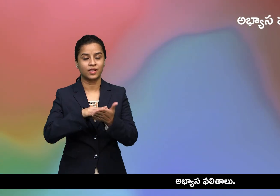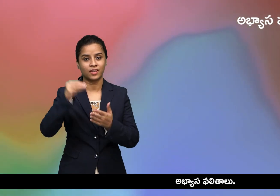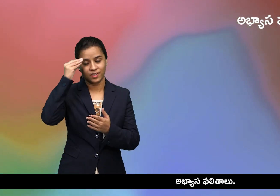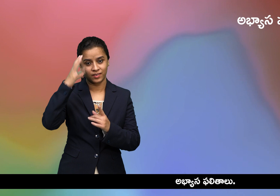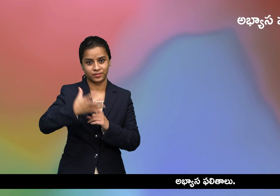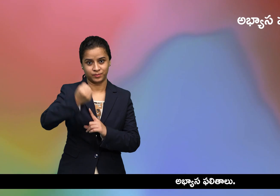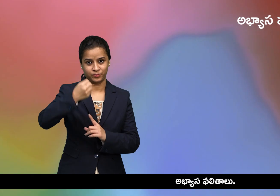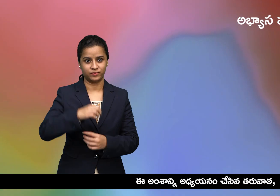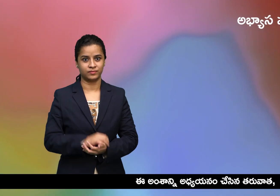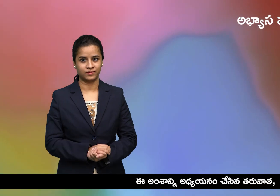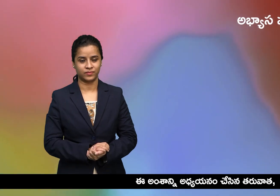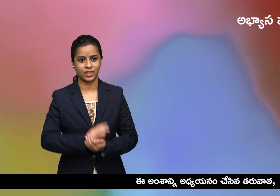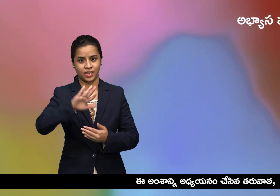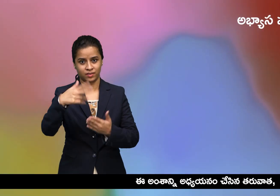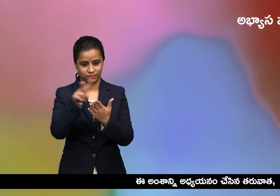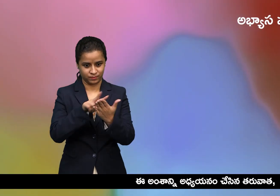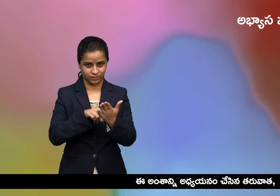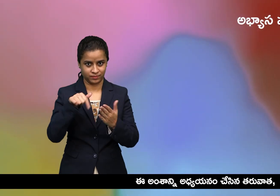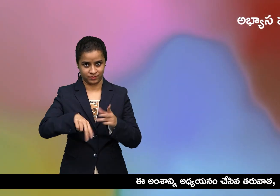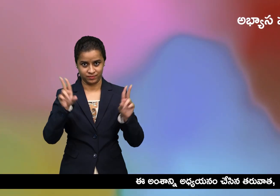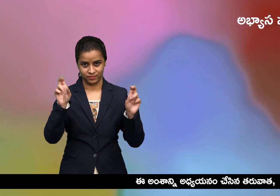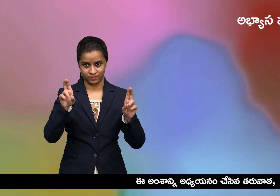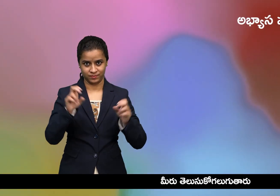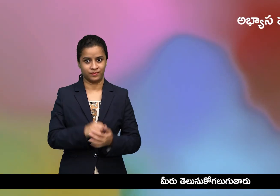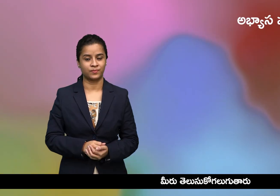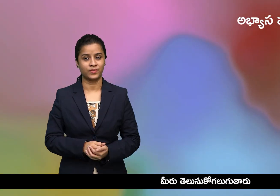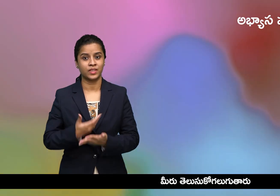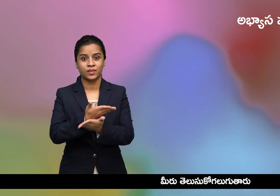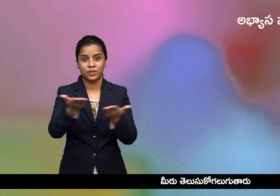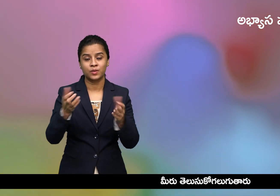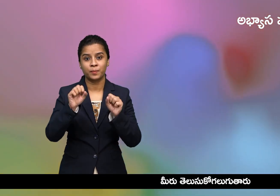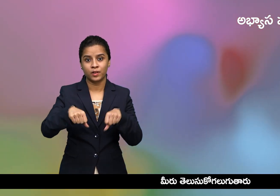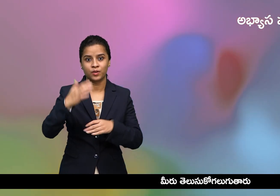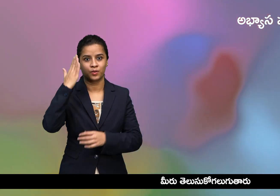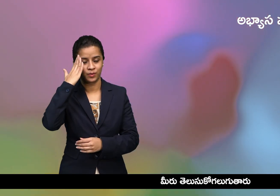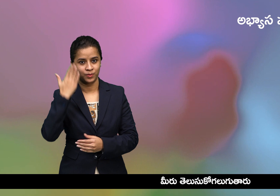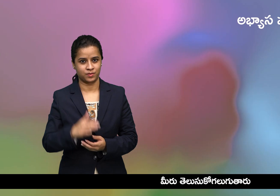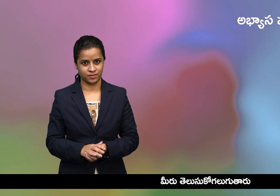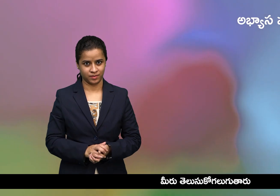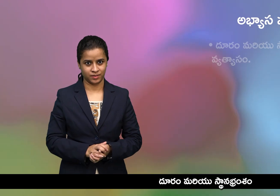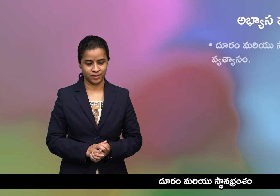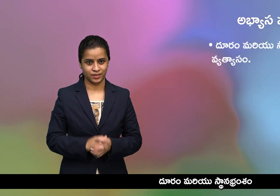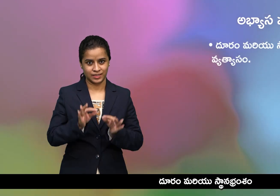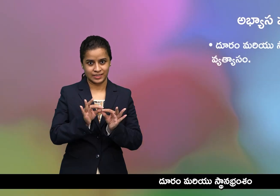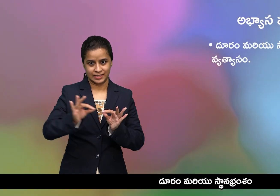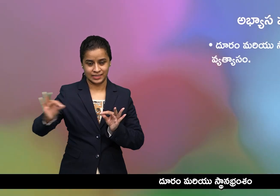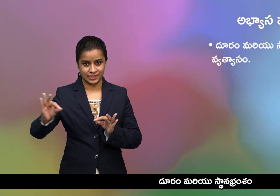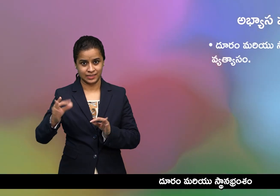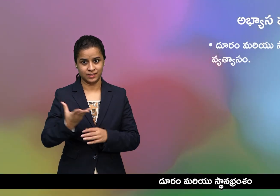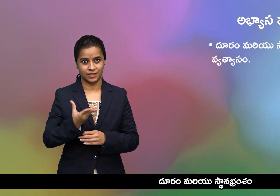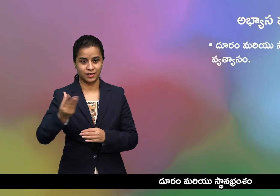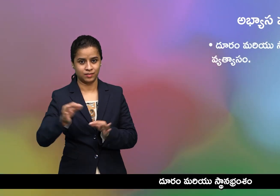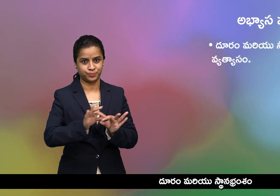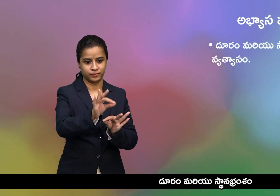అభ్యాస ఫలితాలు. ఈ అంశాన్ని అధ్యయనం చేసిన తరువాత మీరు తెలుసుకోగలుగుతారు. దూరం